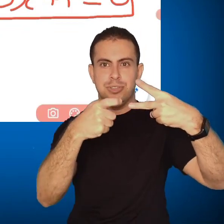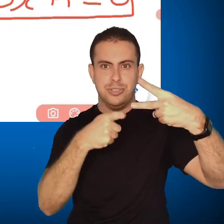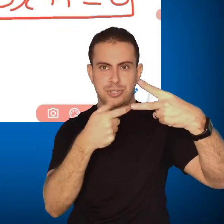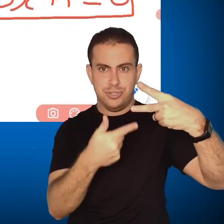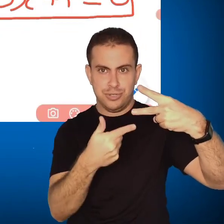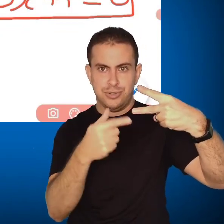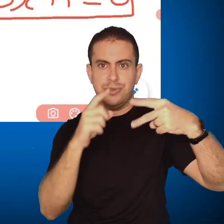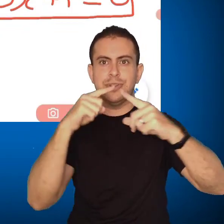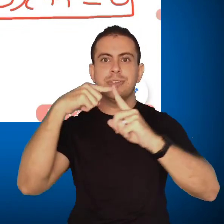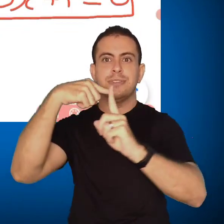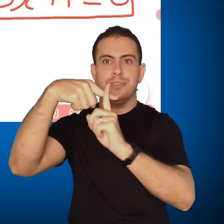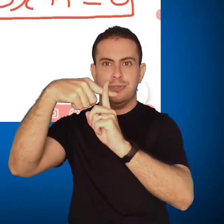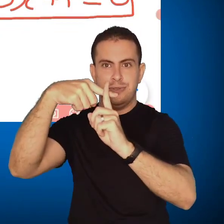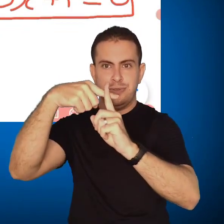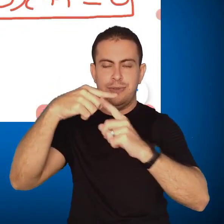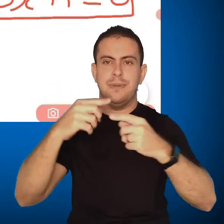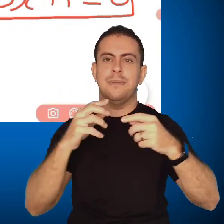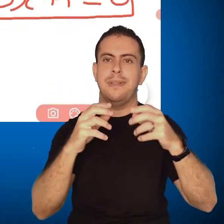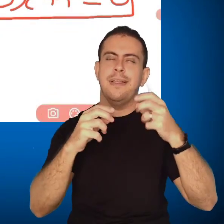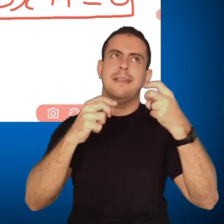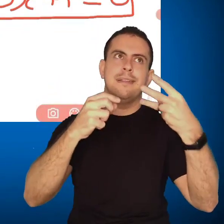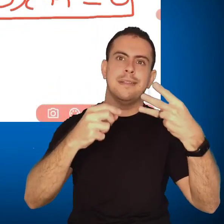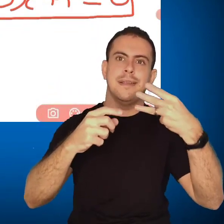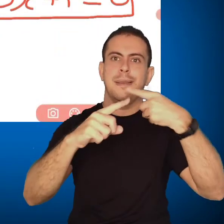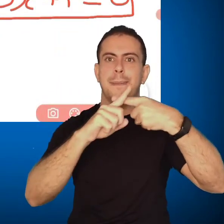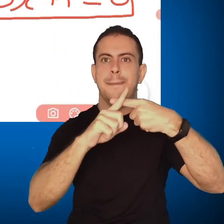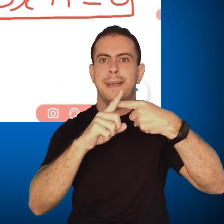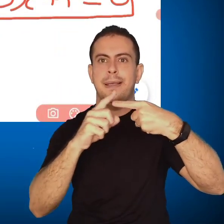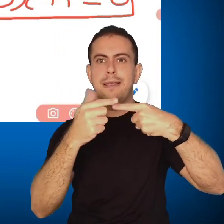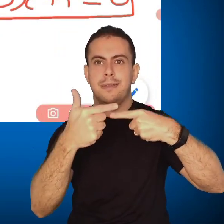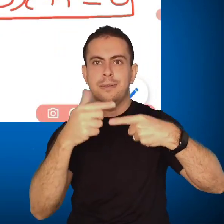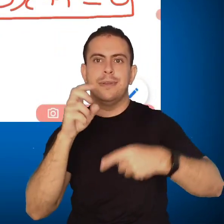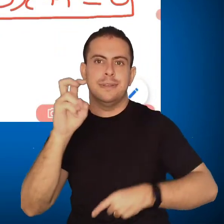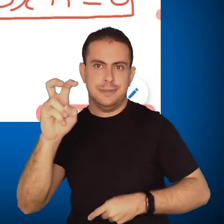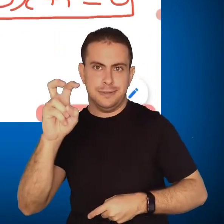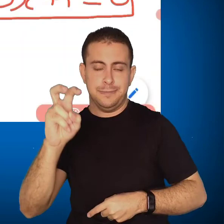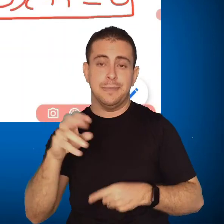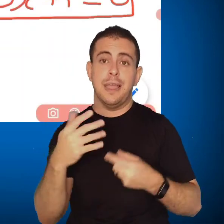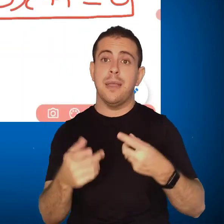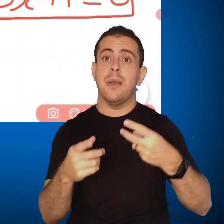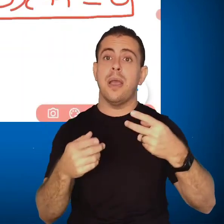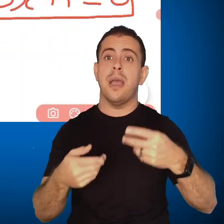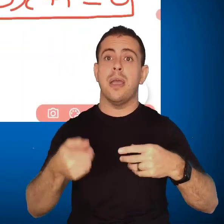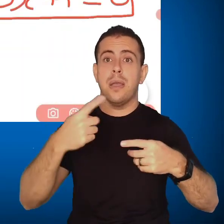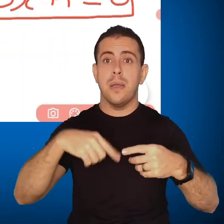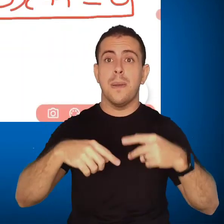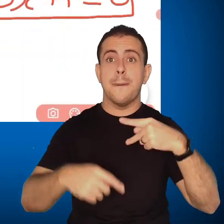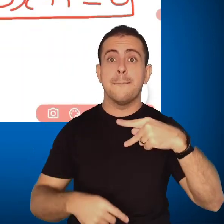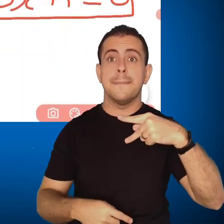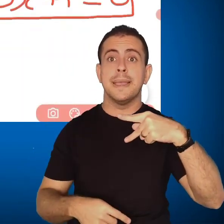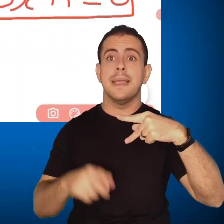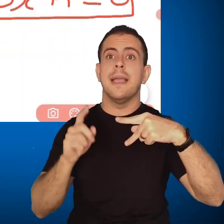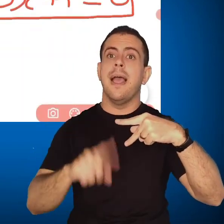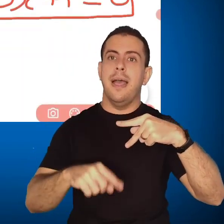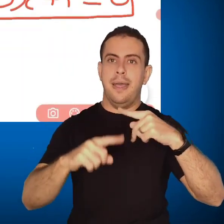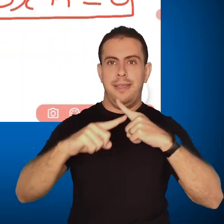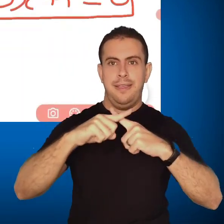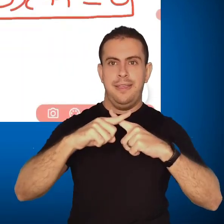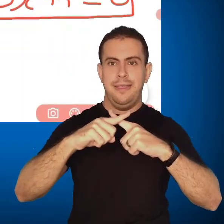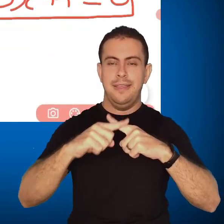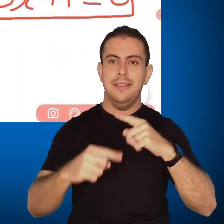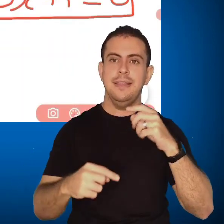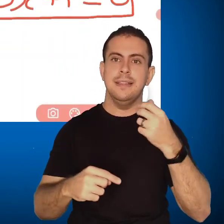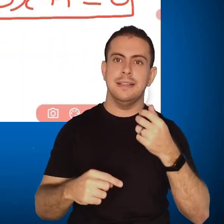que é 5. Produto das raízes, eu sei que é multiplicar, 3 vezes 2, e sabemos que